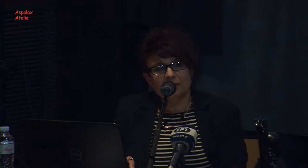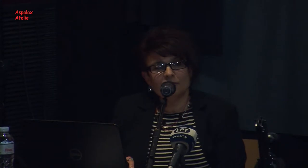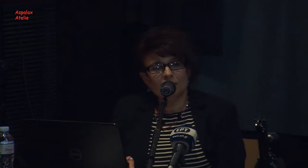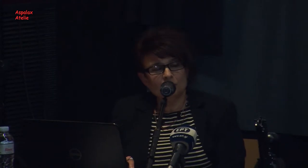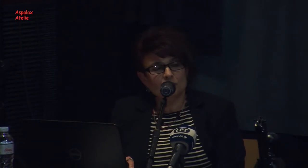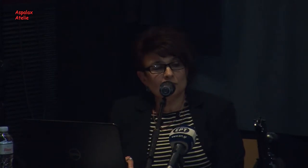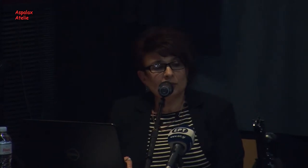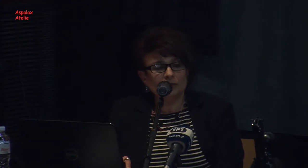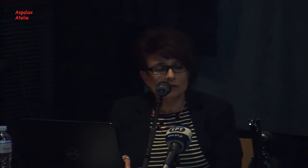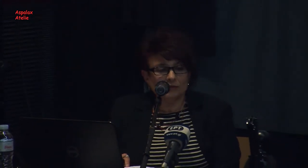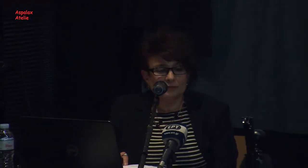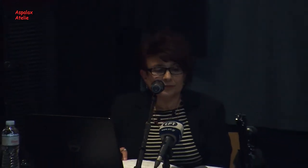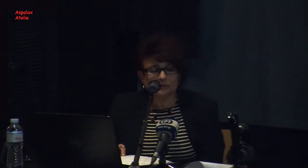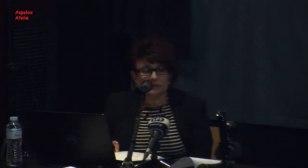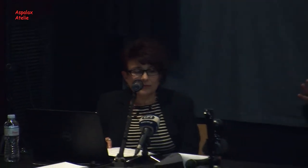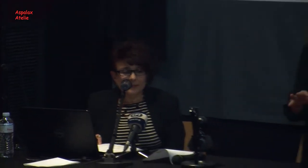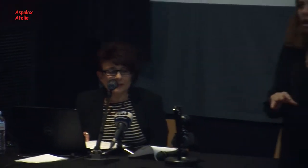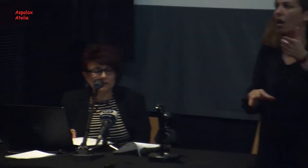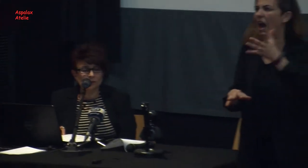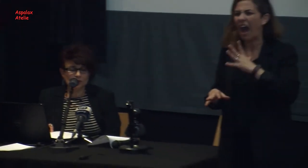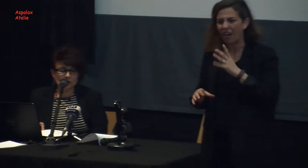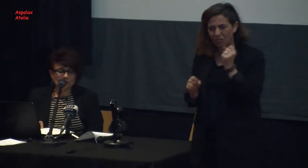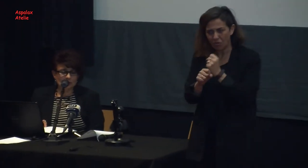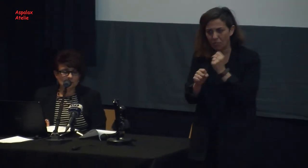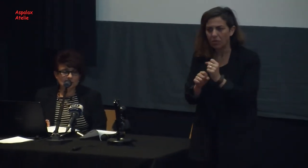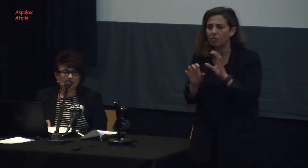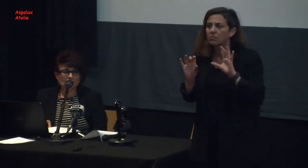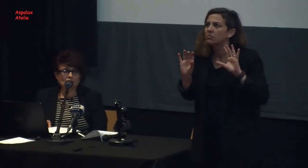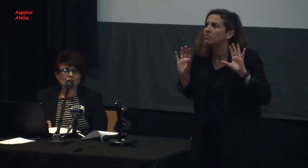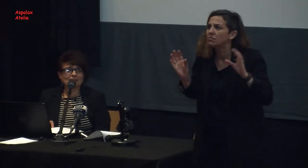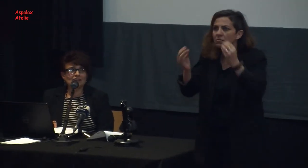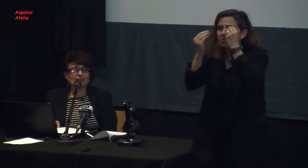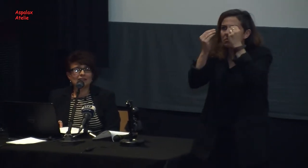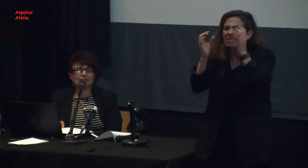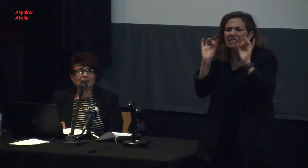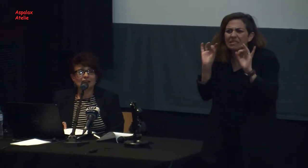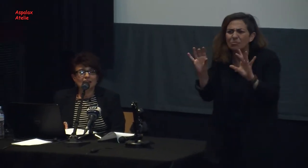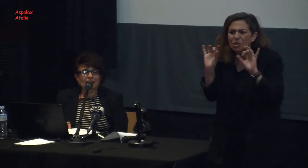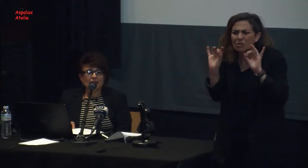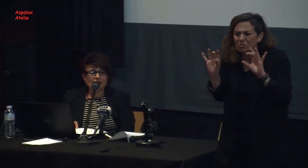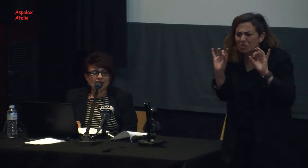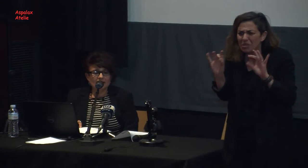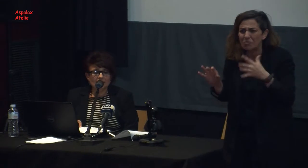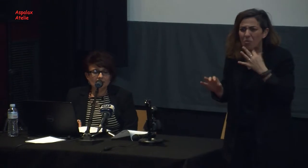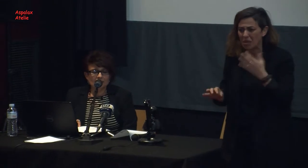καθόλου ειδικευμένο προσωπικό. Το προσωπικό που υπήρχε τότε ήταν